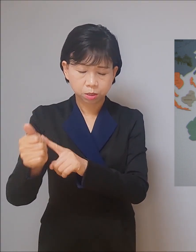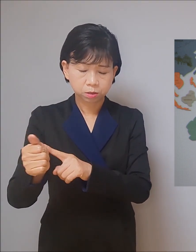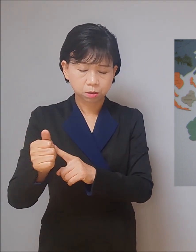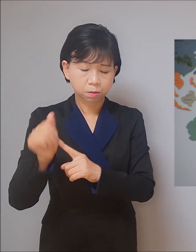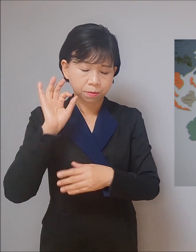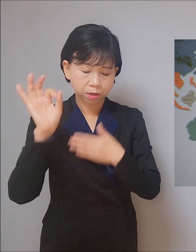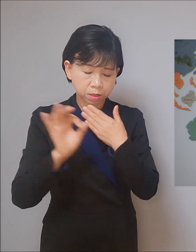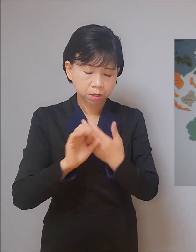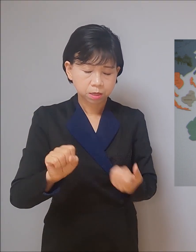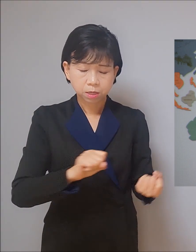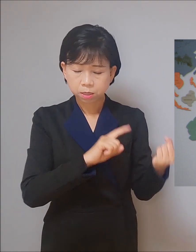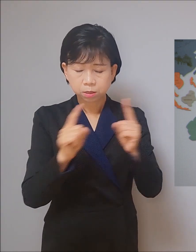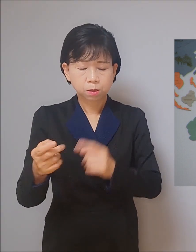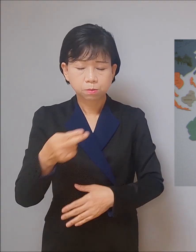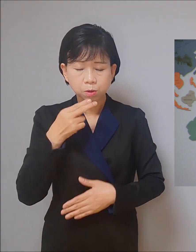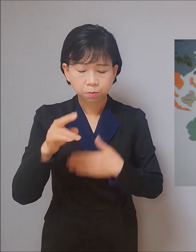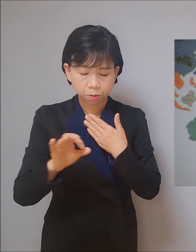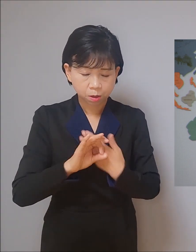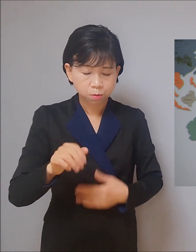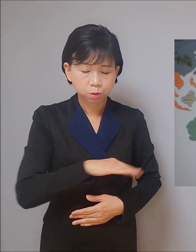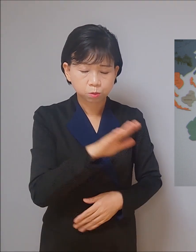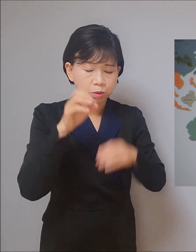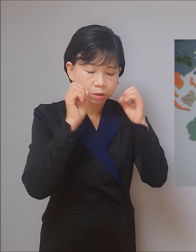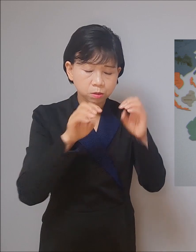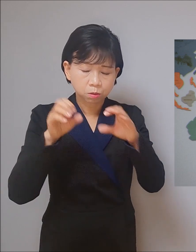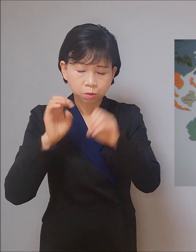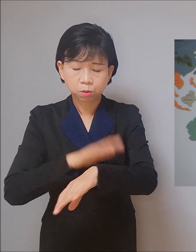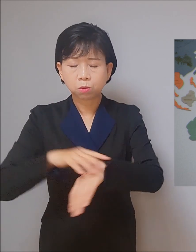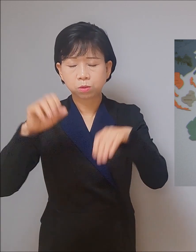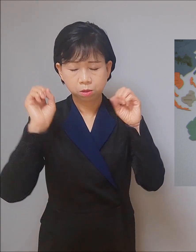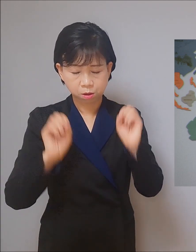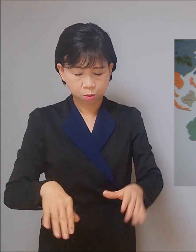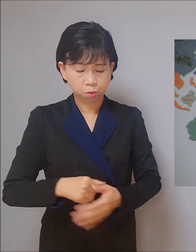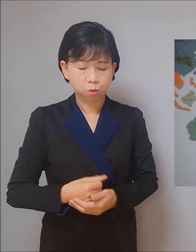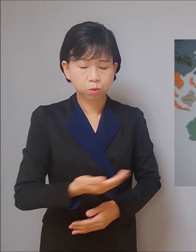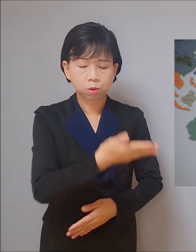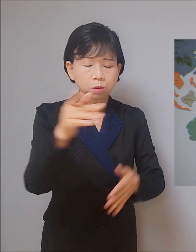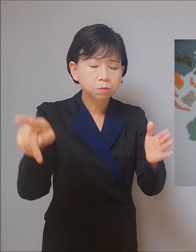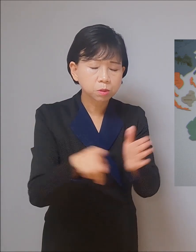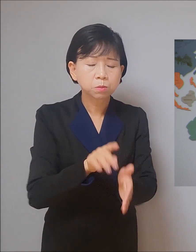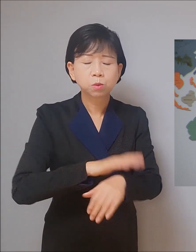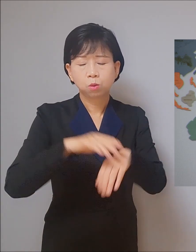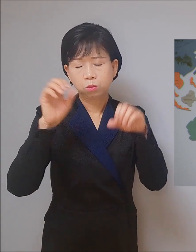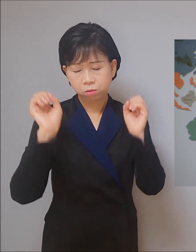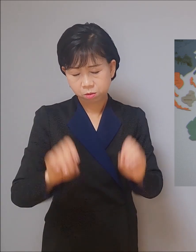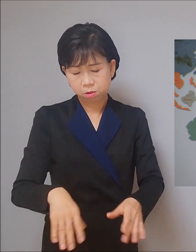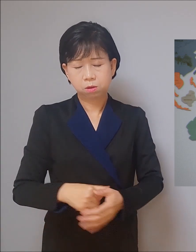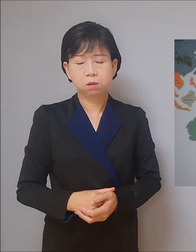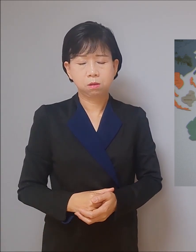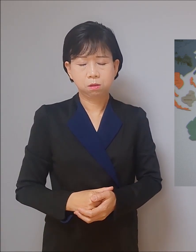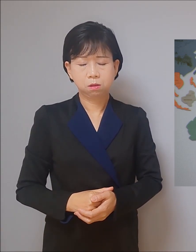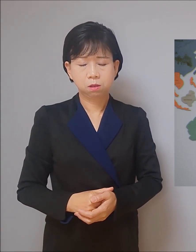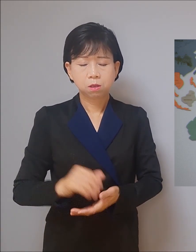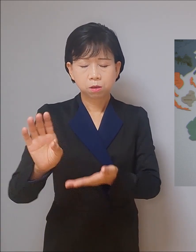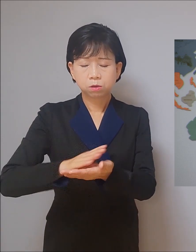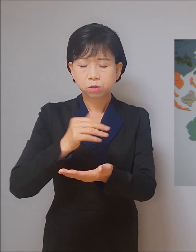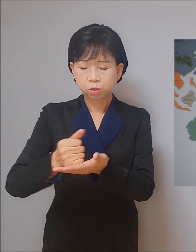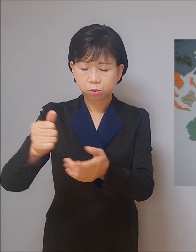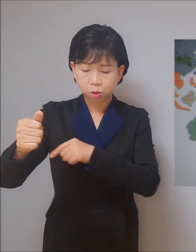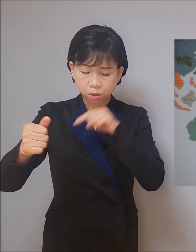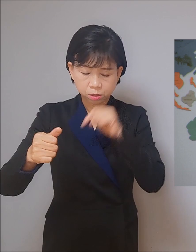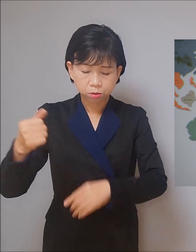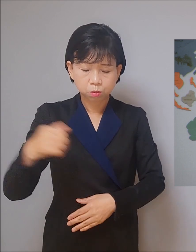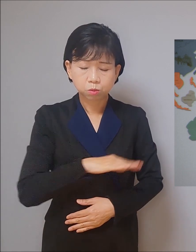살아나지 못하셨으면 우리가 전파하는 것도 헛것이요 또 너희 믿음도 헛것이며 만일 그리스도 안에서